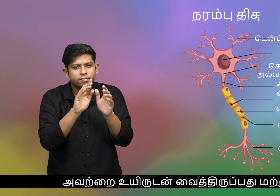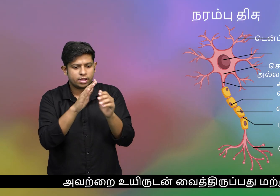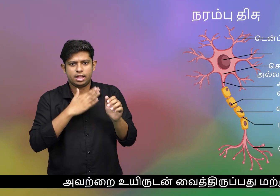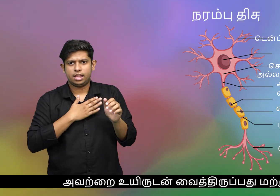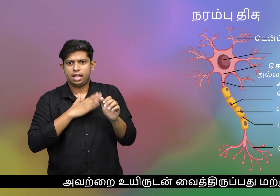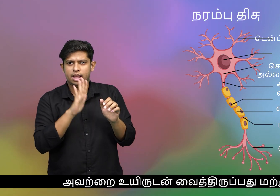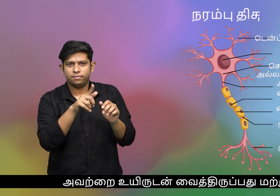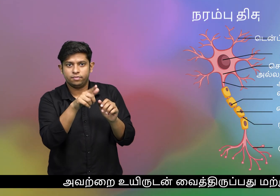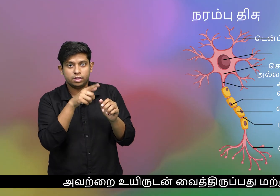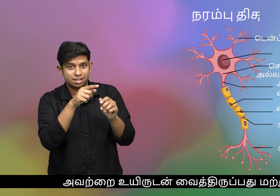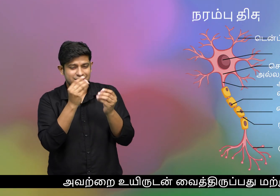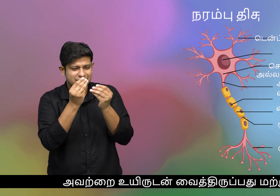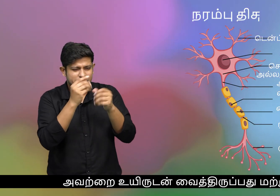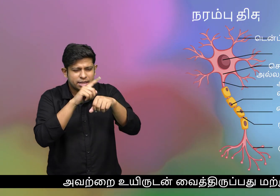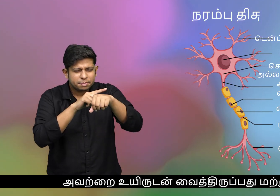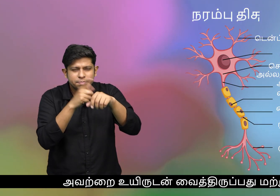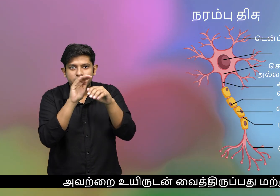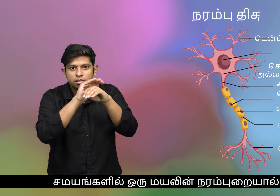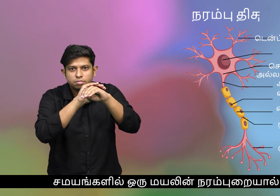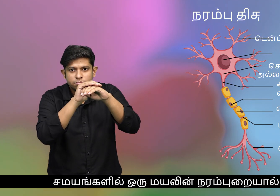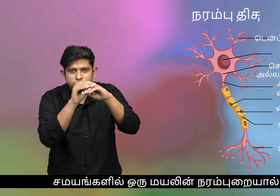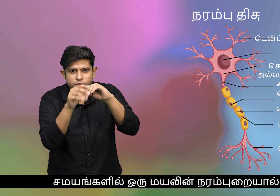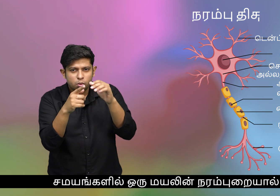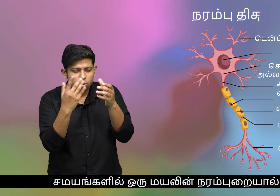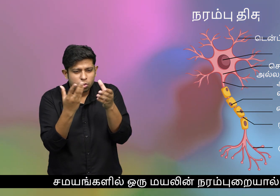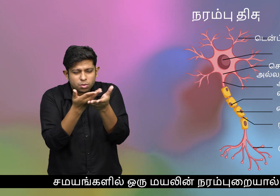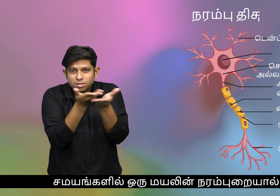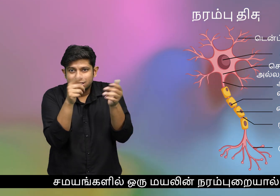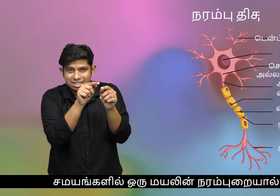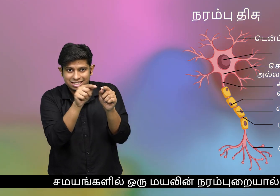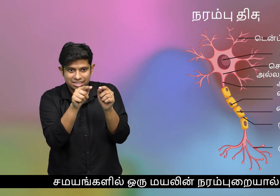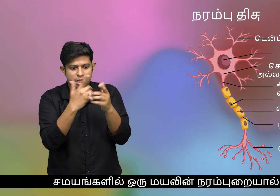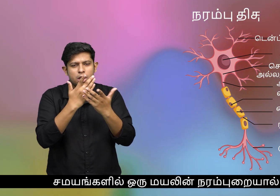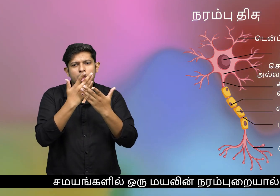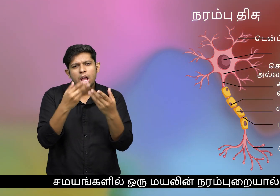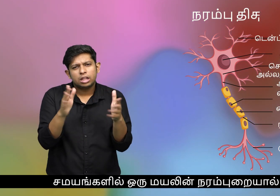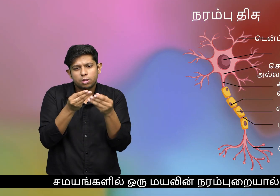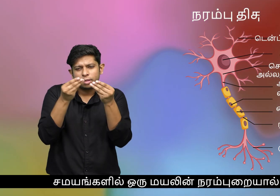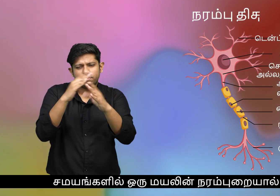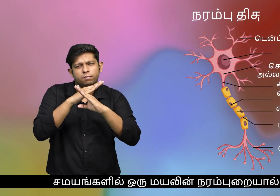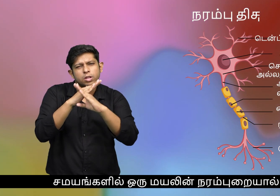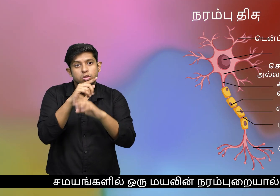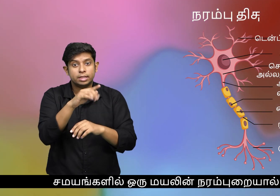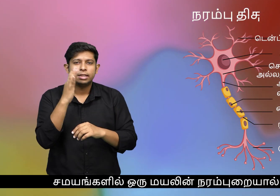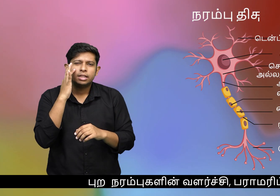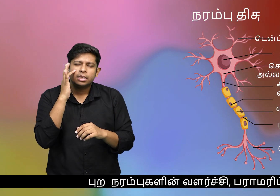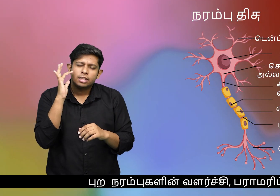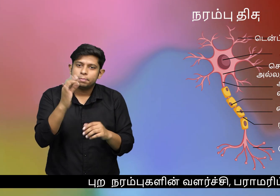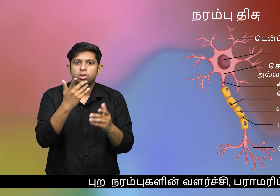அவற்றை உயிருடன் வைத்திருப்பது மற்றும் சில சமயங்களில் ஒரு மைலின் நரம்புரையால் மூடுவது. புற